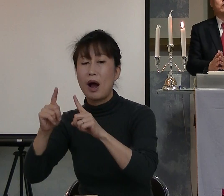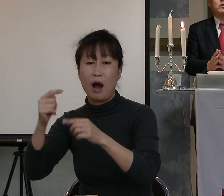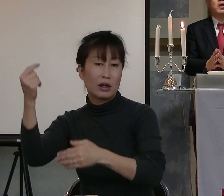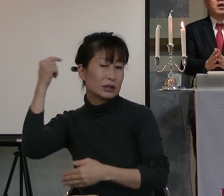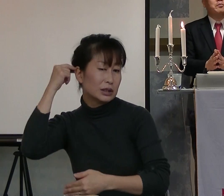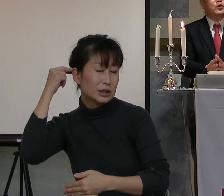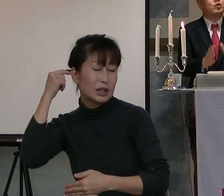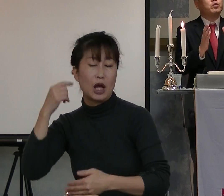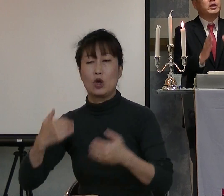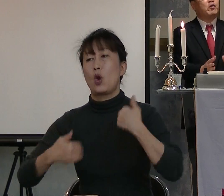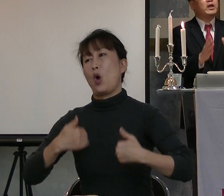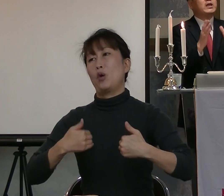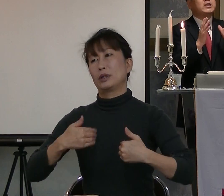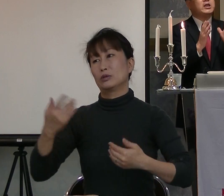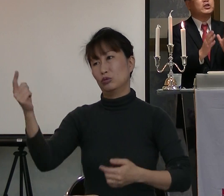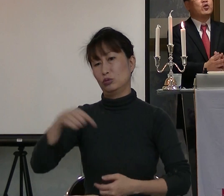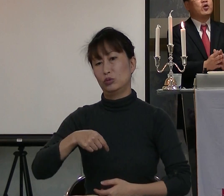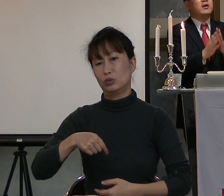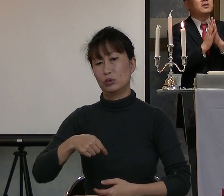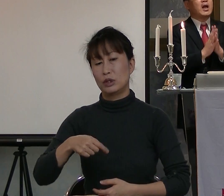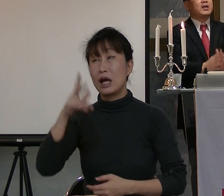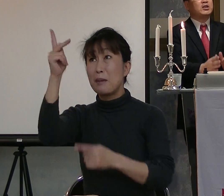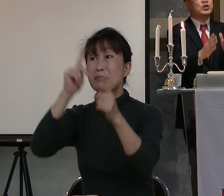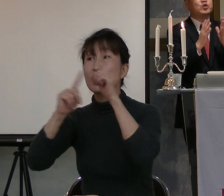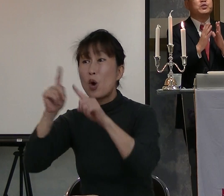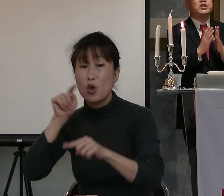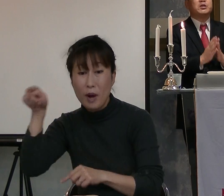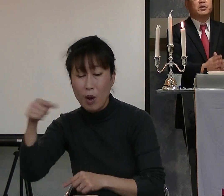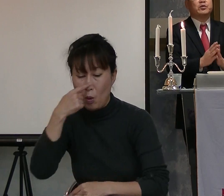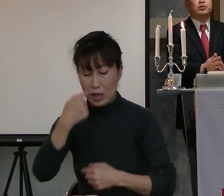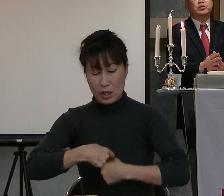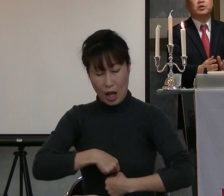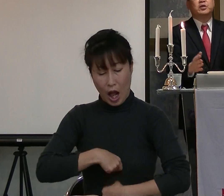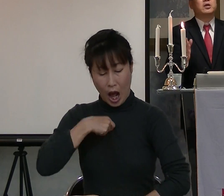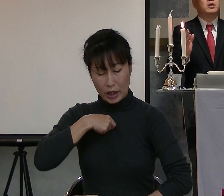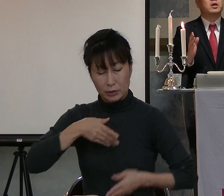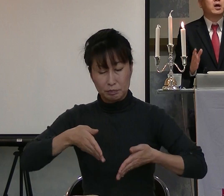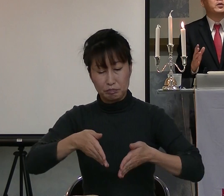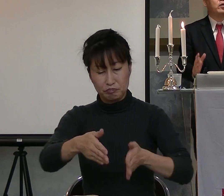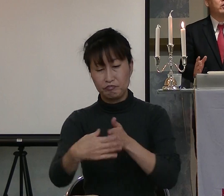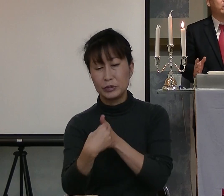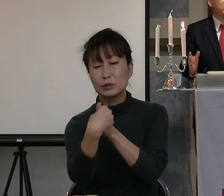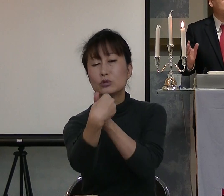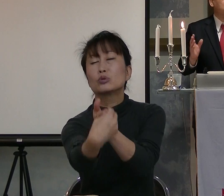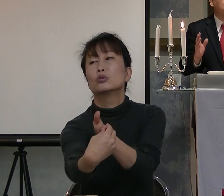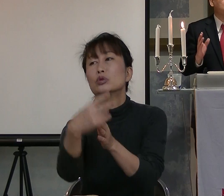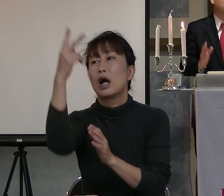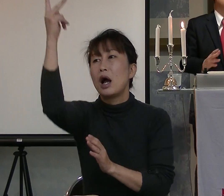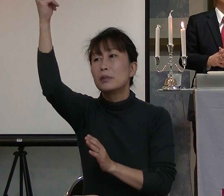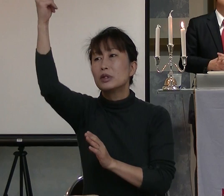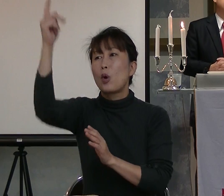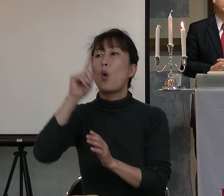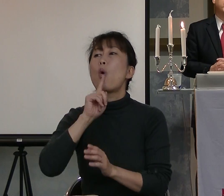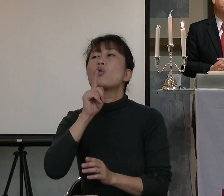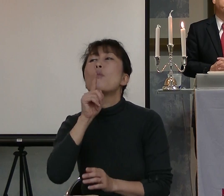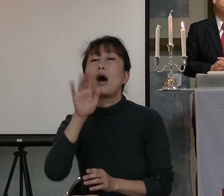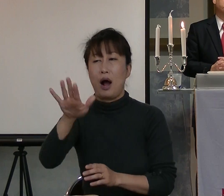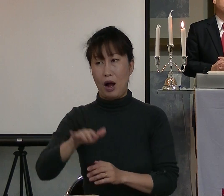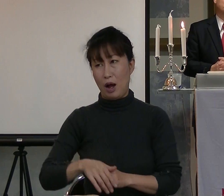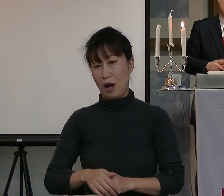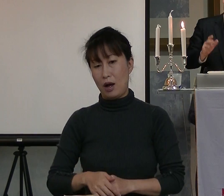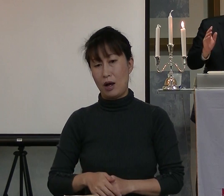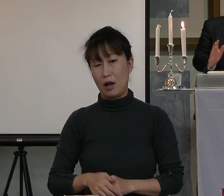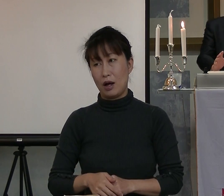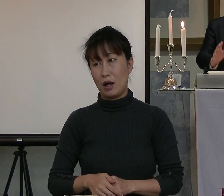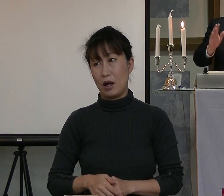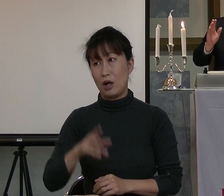喜びがある。御言葉には私たちを正しく導く神の言葉です。